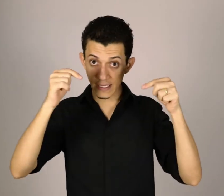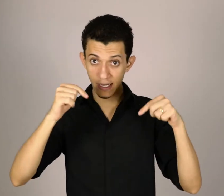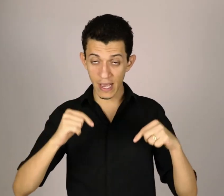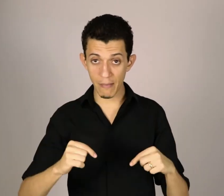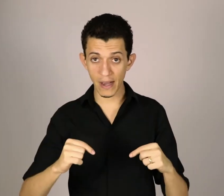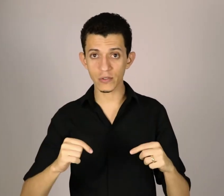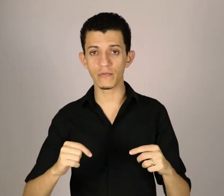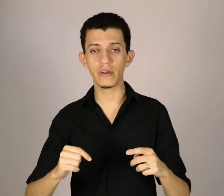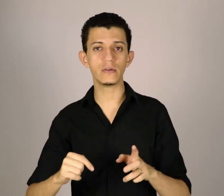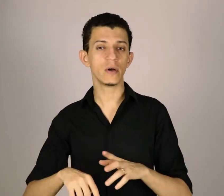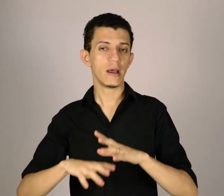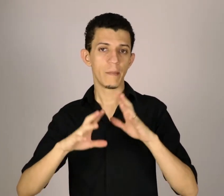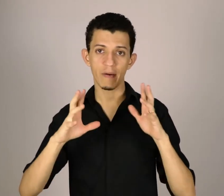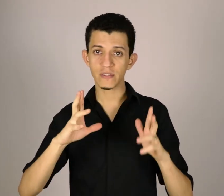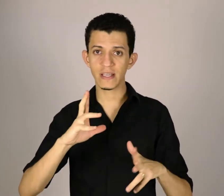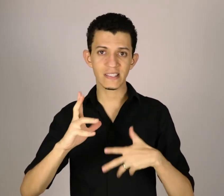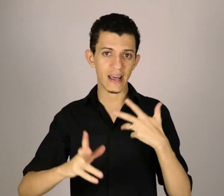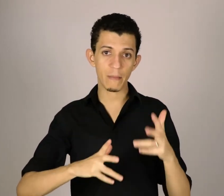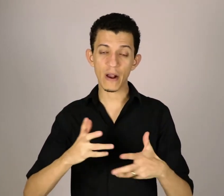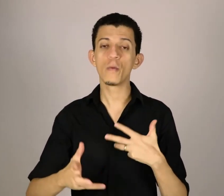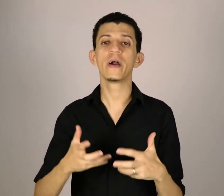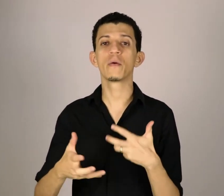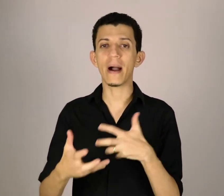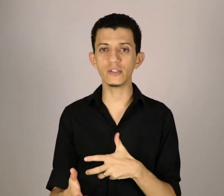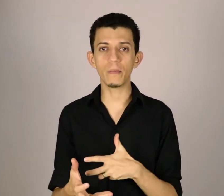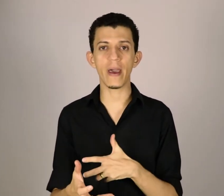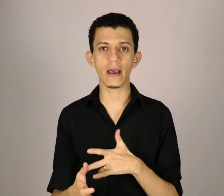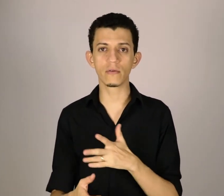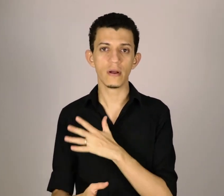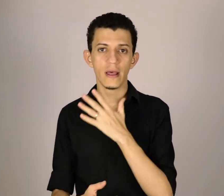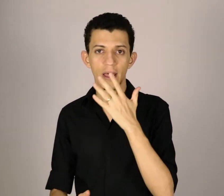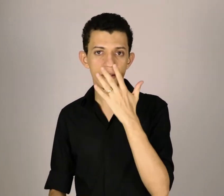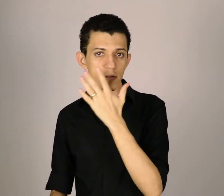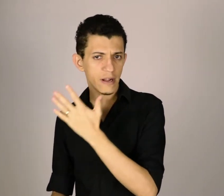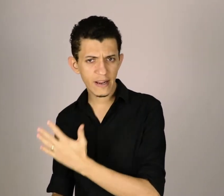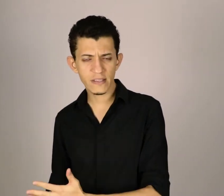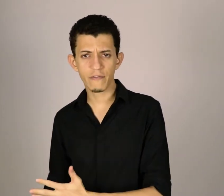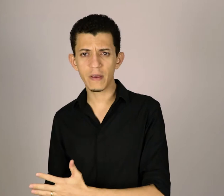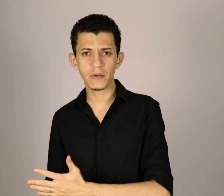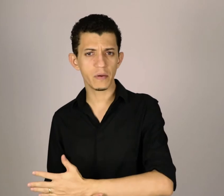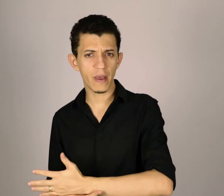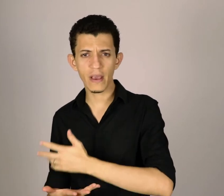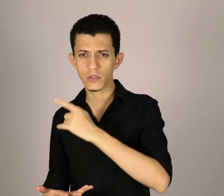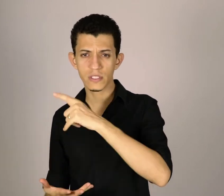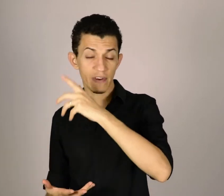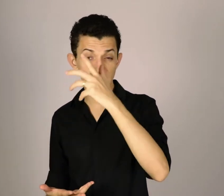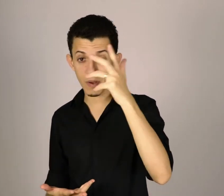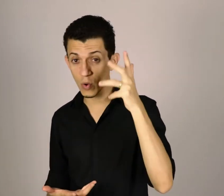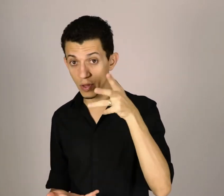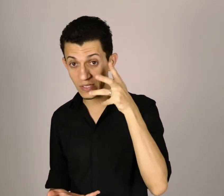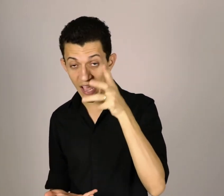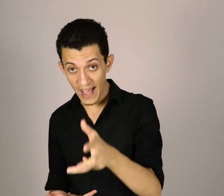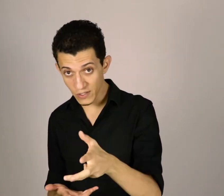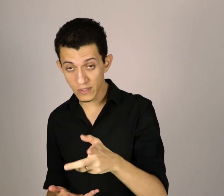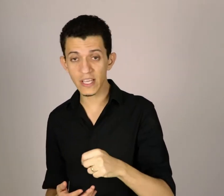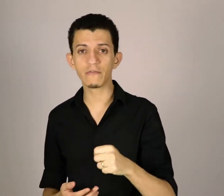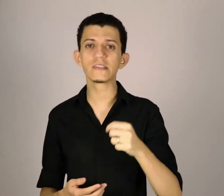aqui abaixo do vídeo para você estar me acompanhando mais de perto, tanto na lista VIP de e-mails, onde você vai receber conteúdos exclusivos,